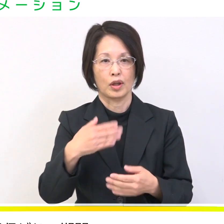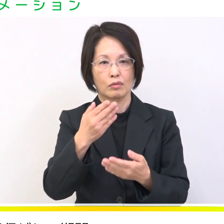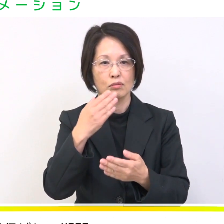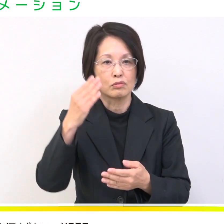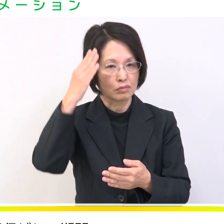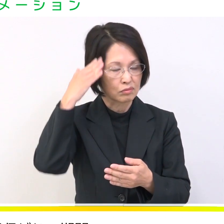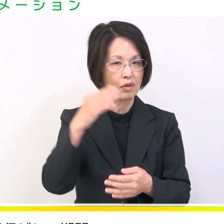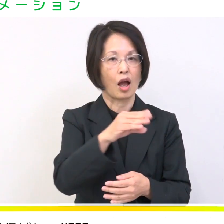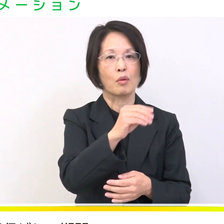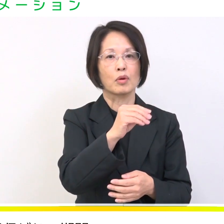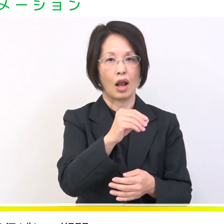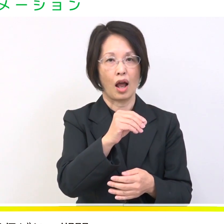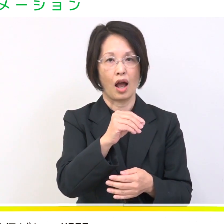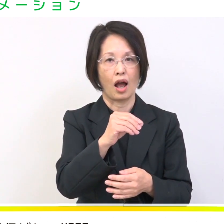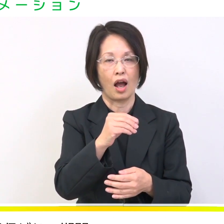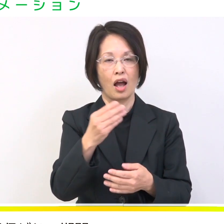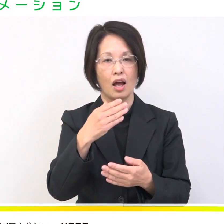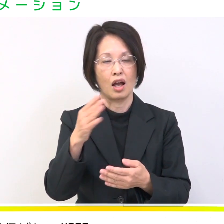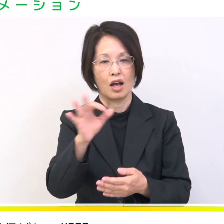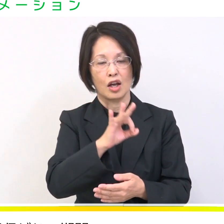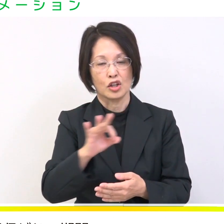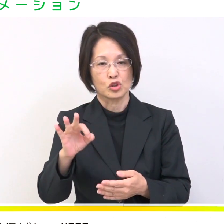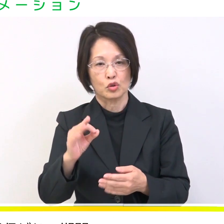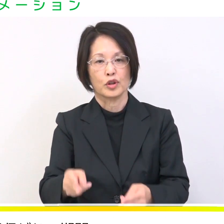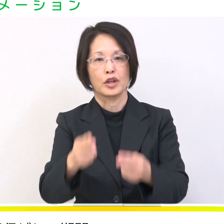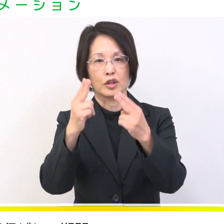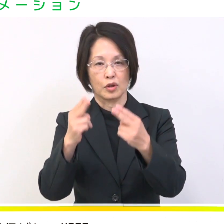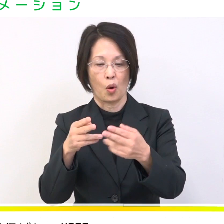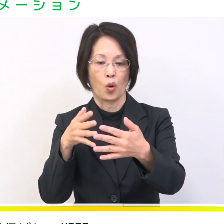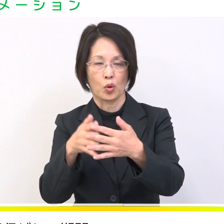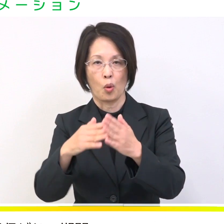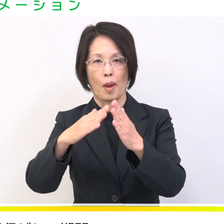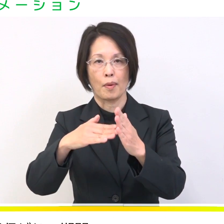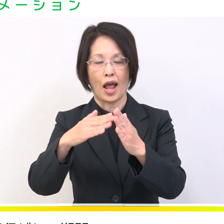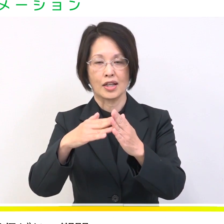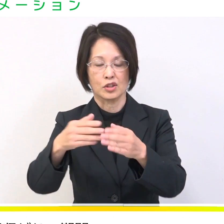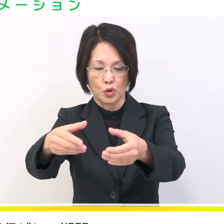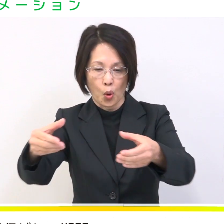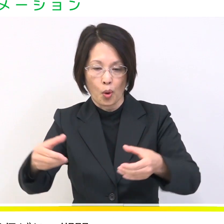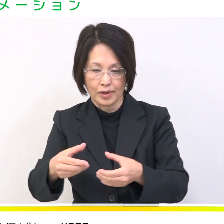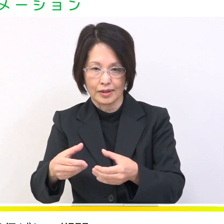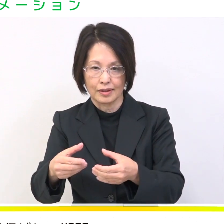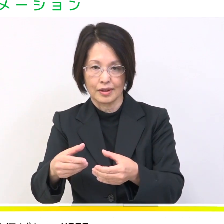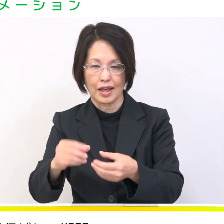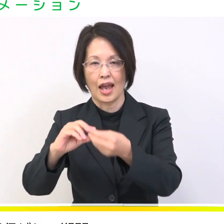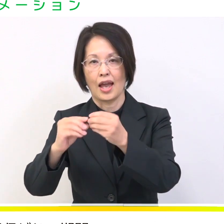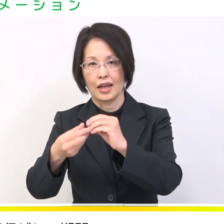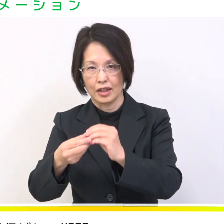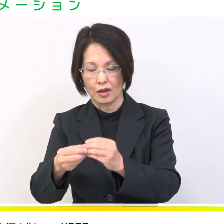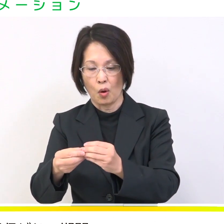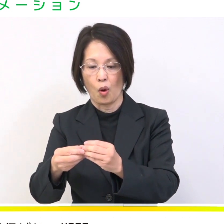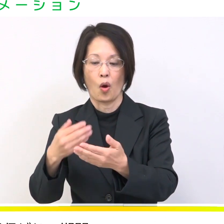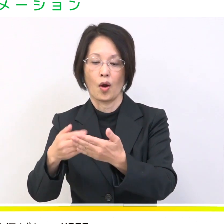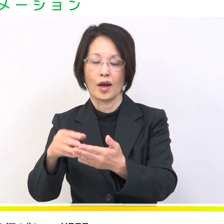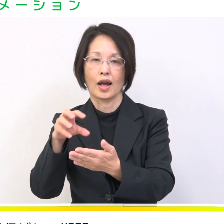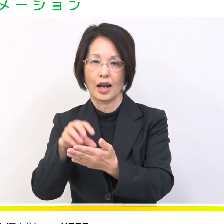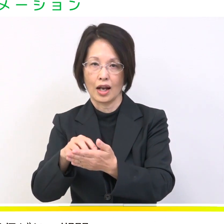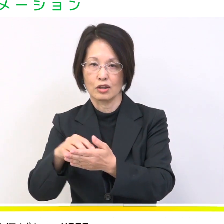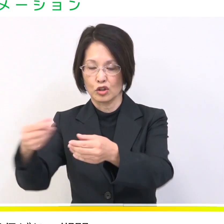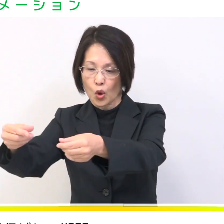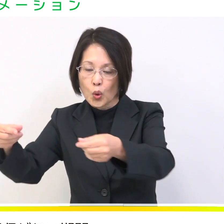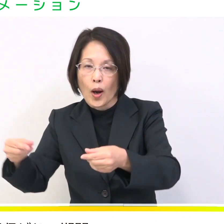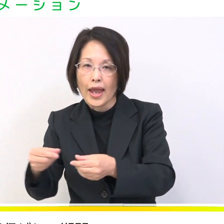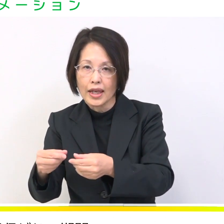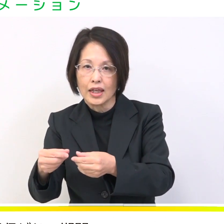透明プラスチック容器色柄付発泡トレーの回収は